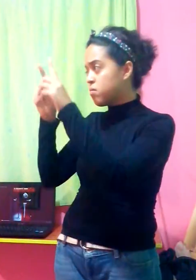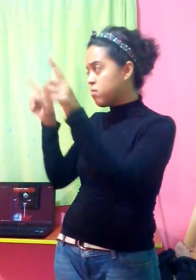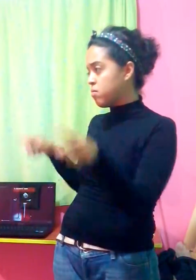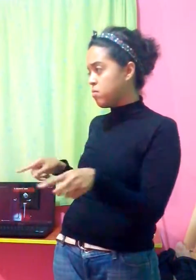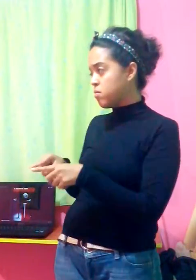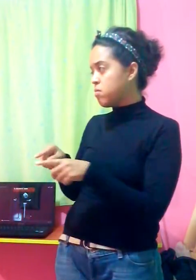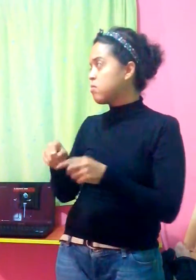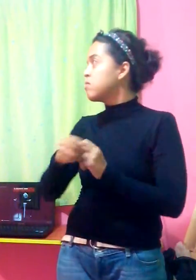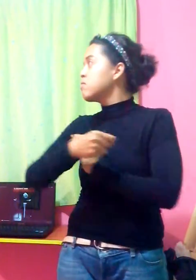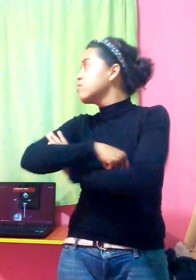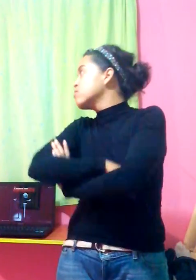verse.